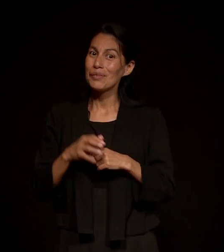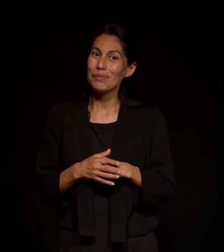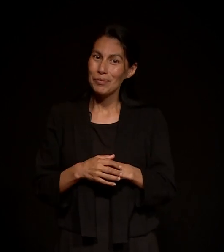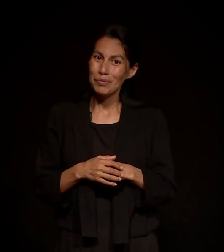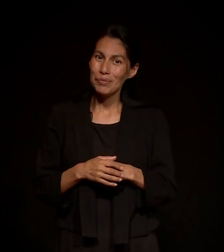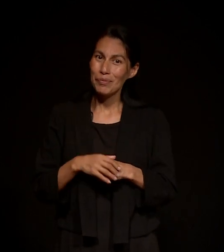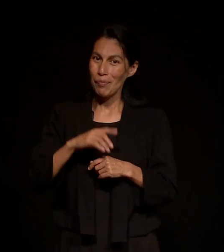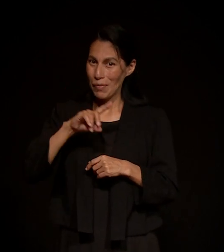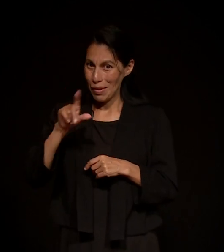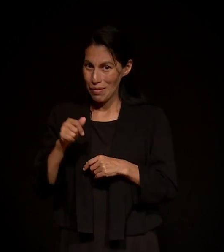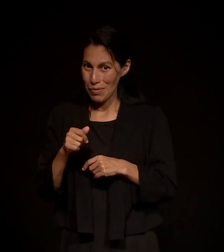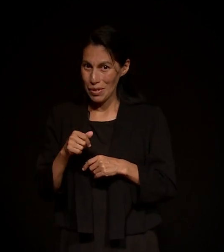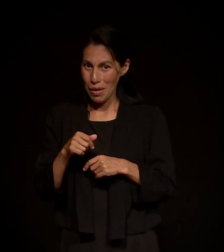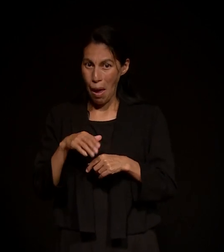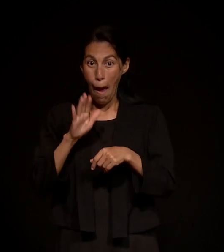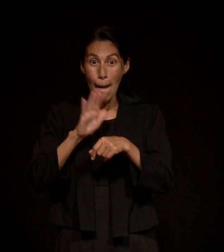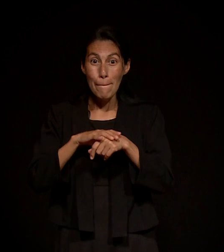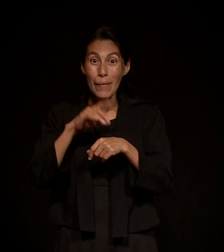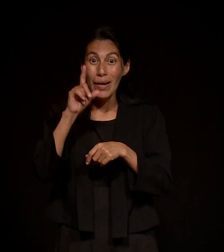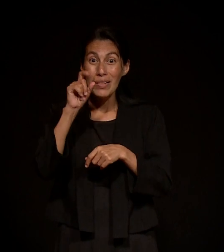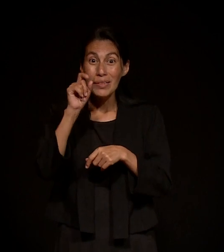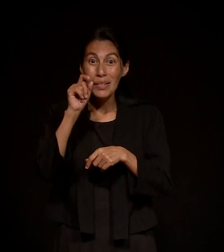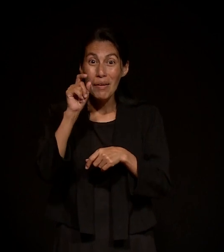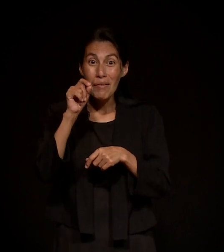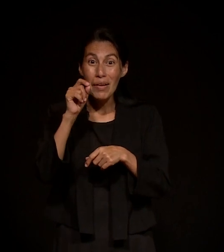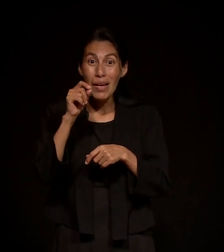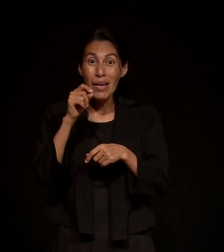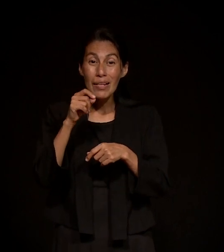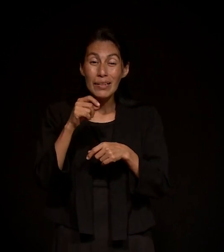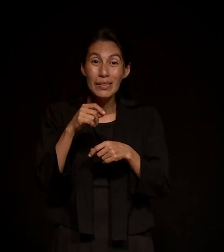y entonces me saqué más de 20